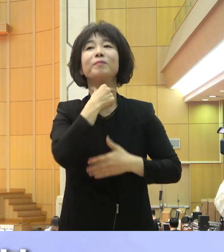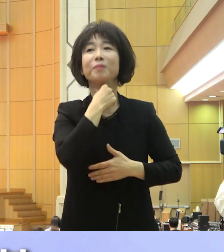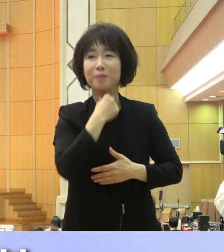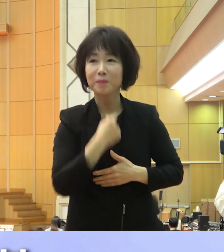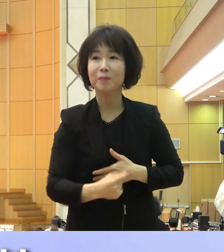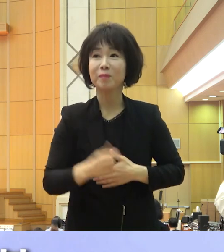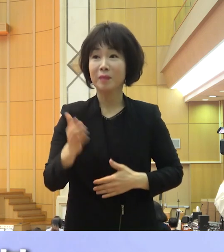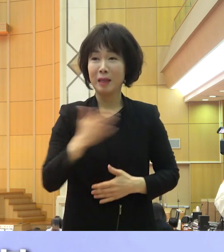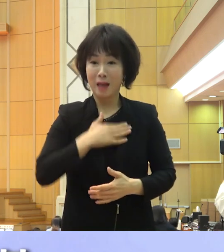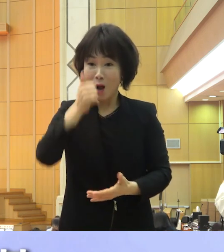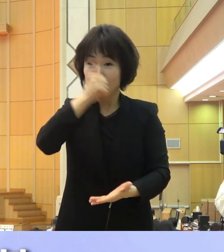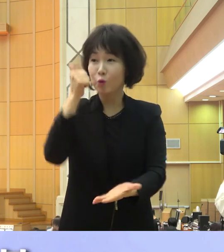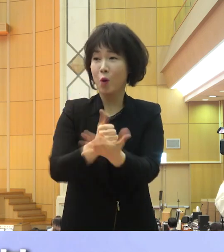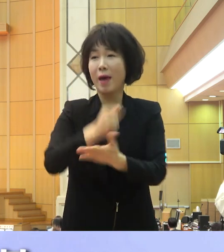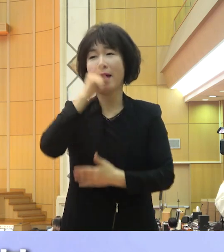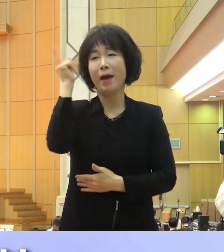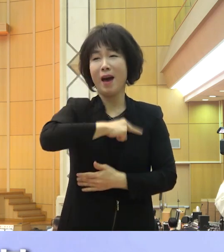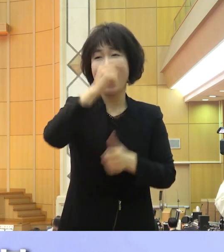우리 영혼은,